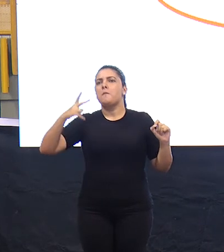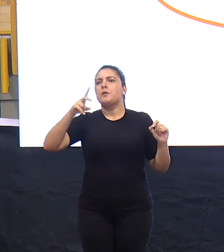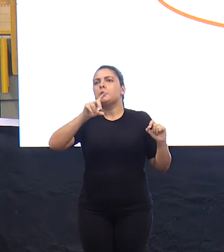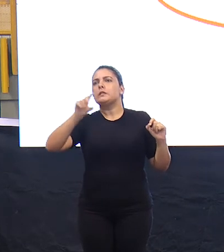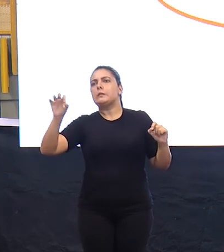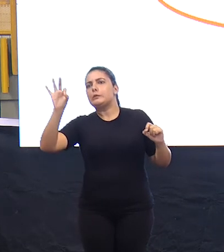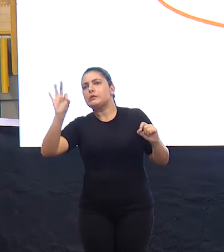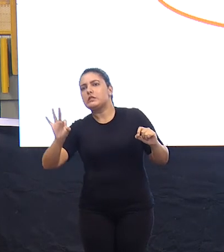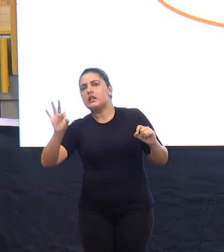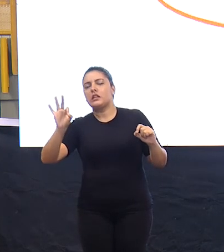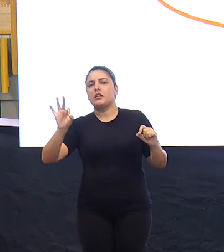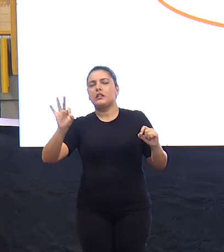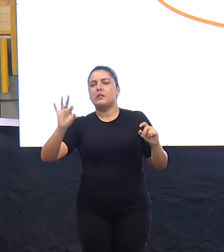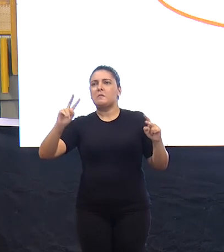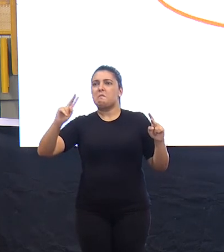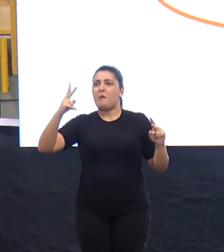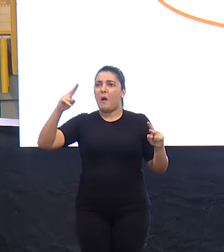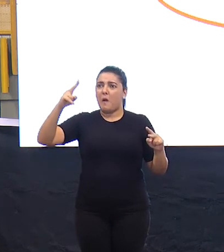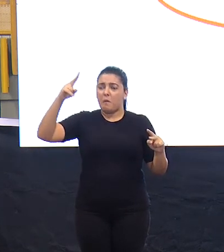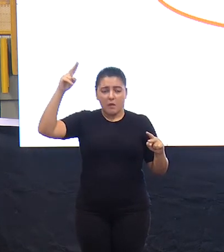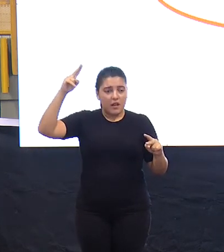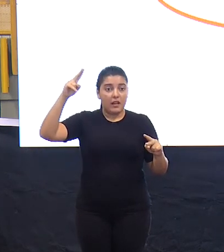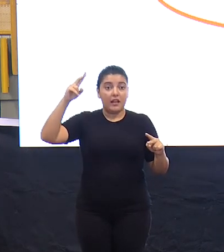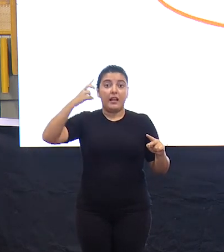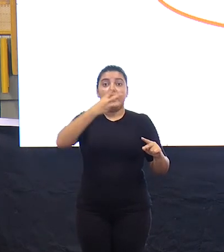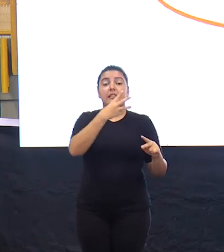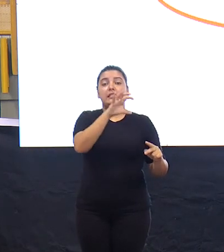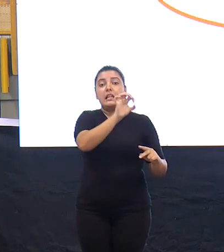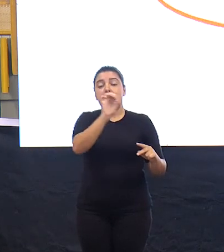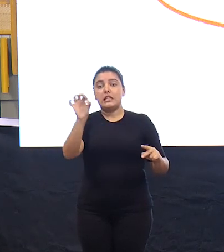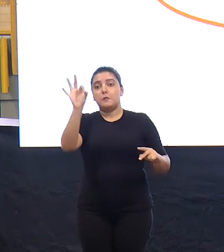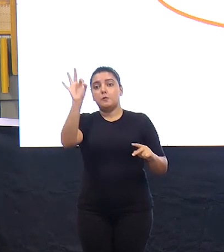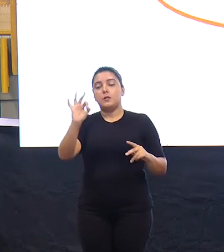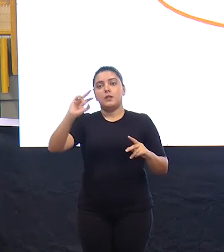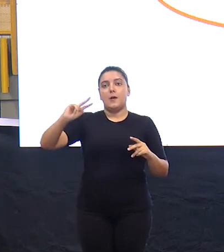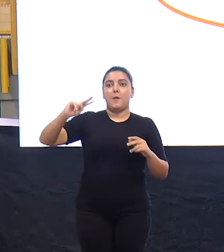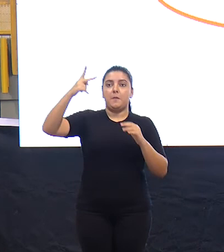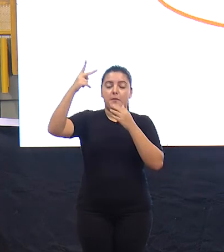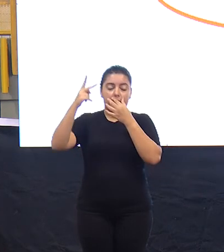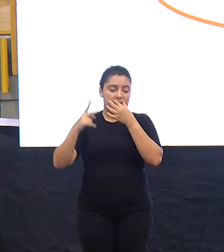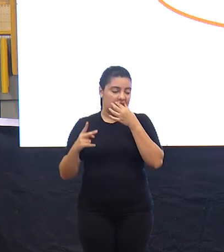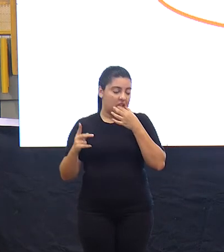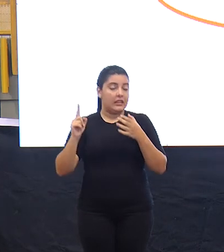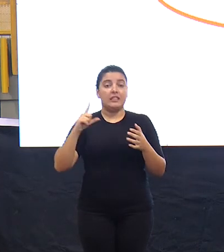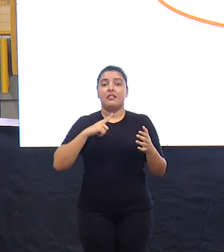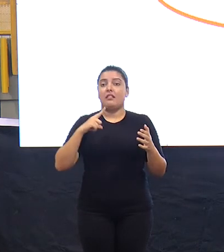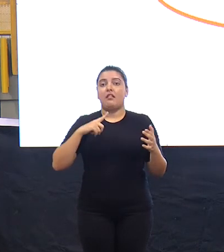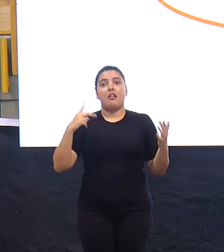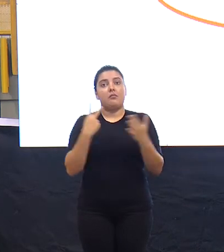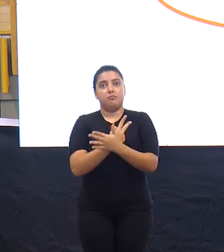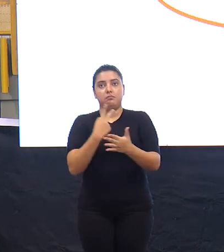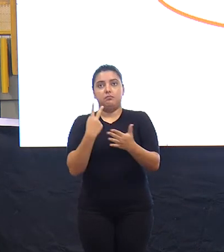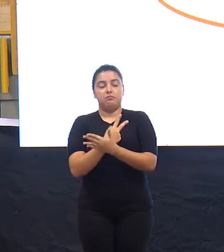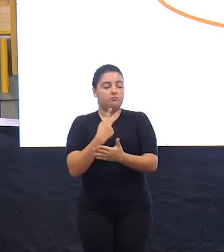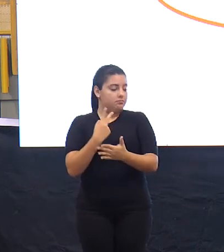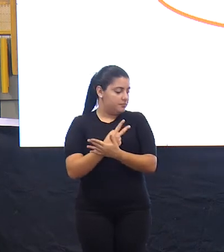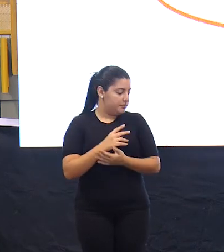100%, aumentou 100%, aumentou 100%, aumentou 300%. E está errado. Por